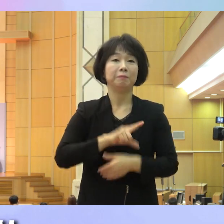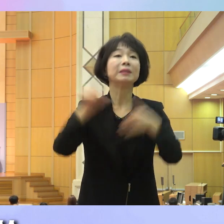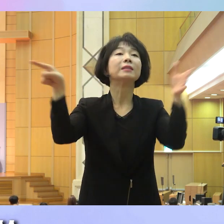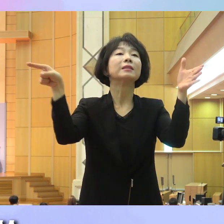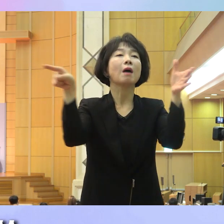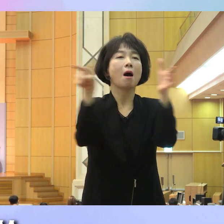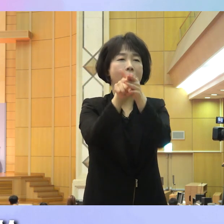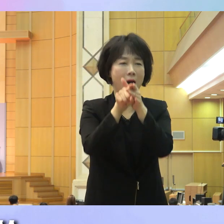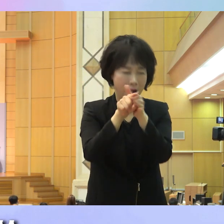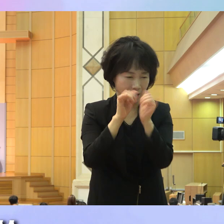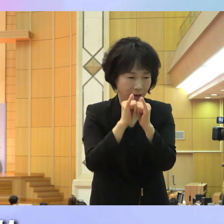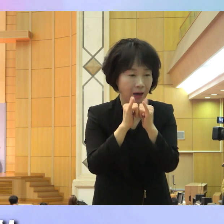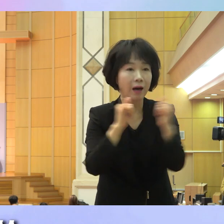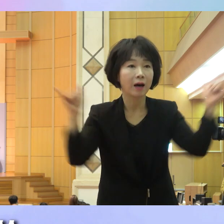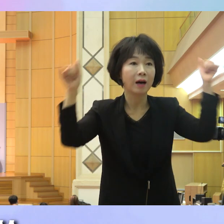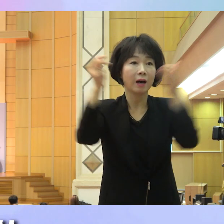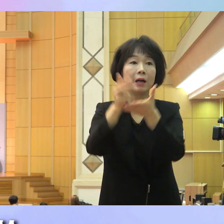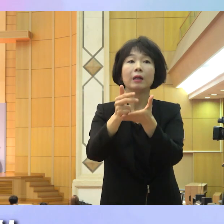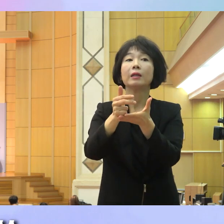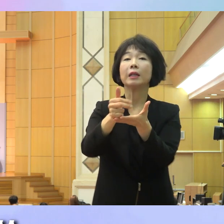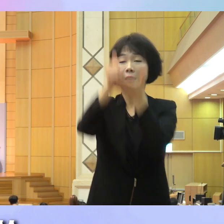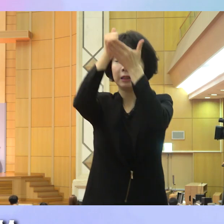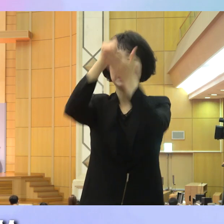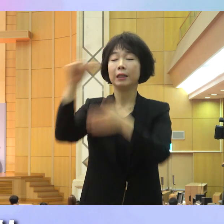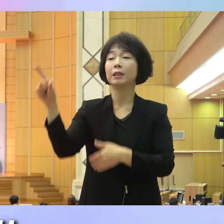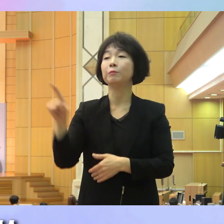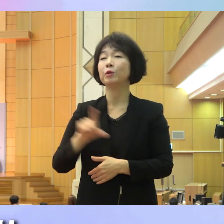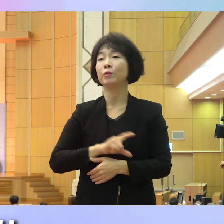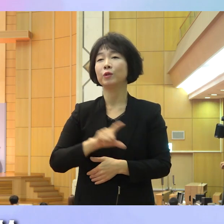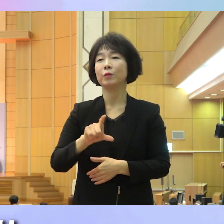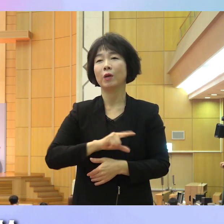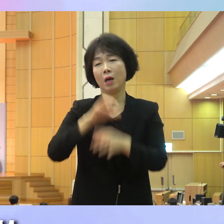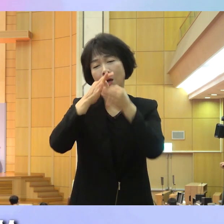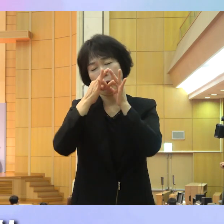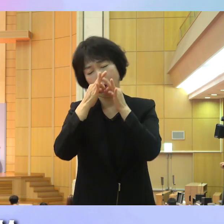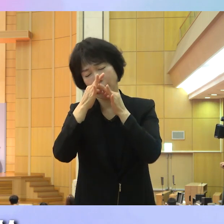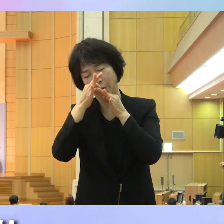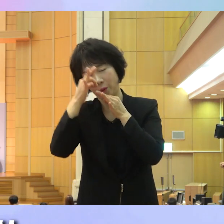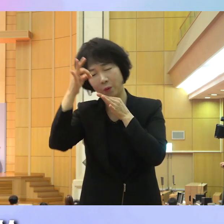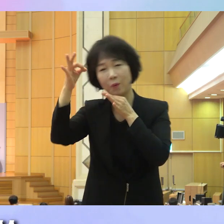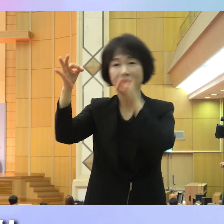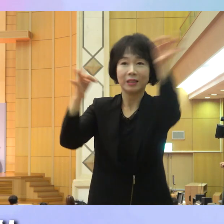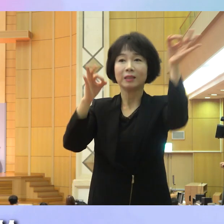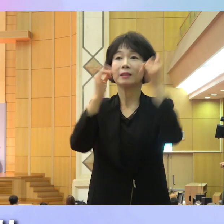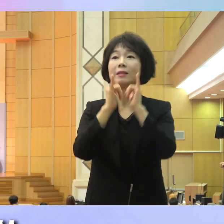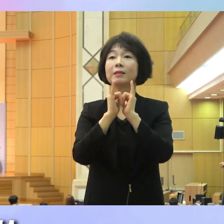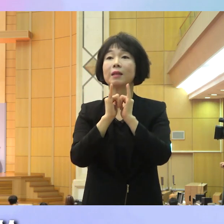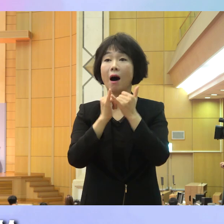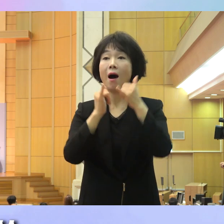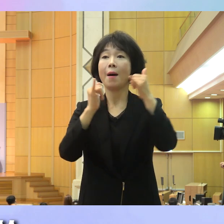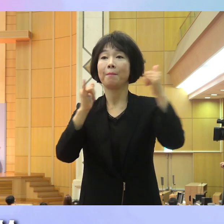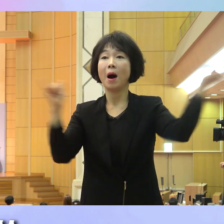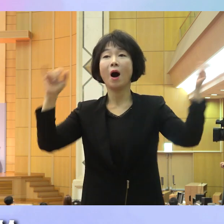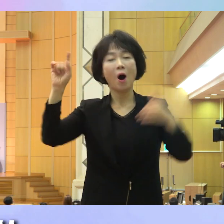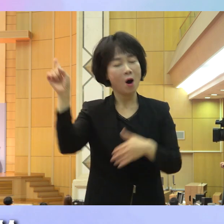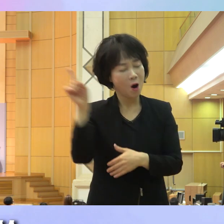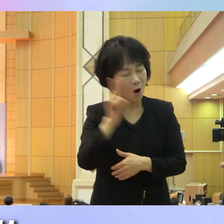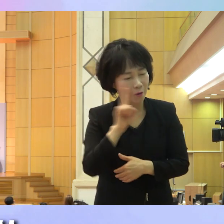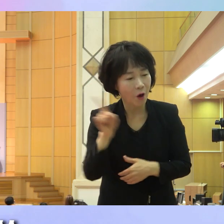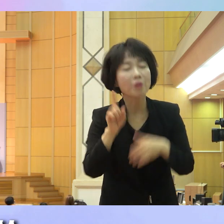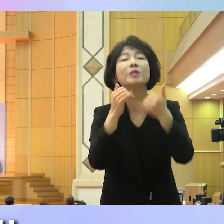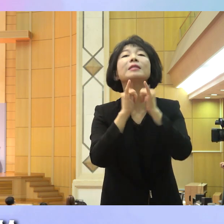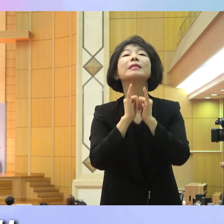이름을 믿는 자 그 이름을 외치는 자 그가